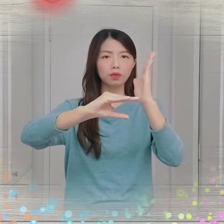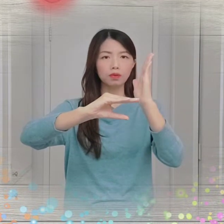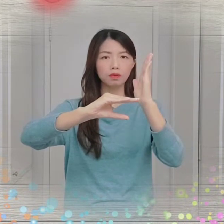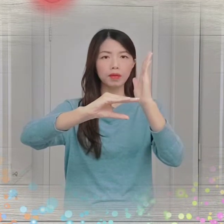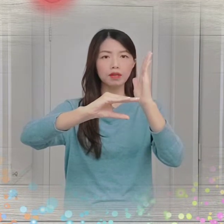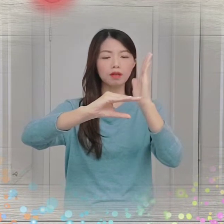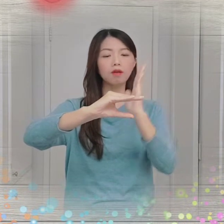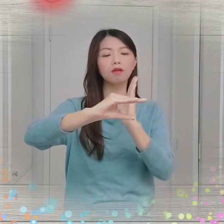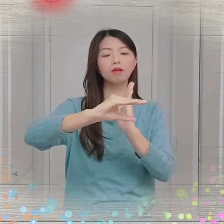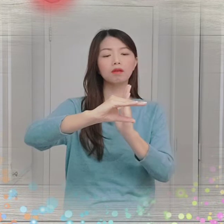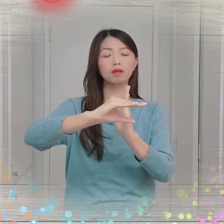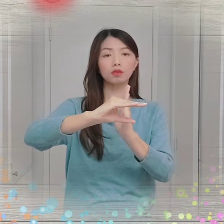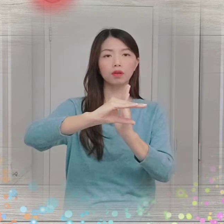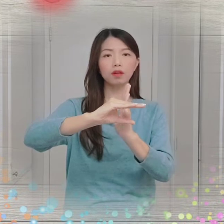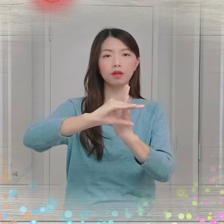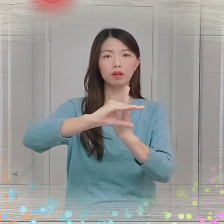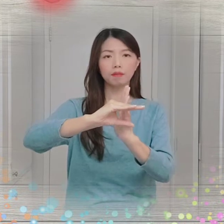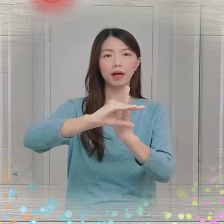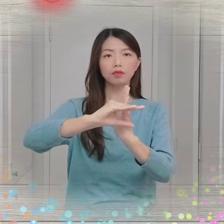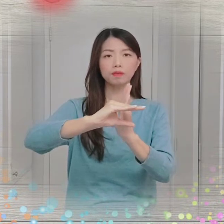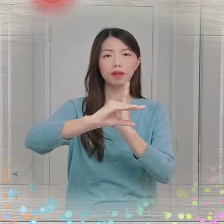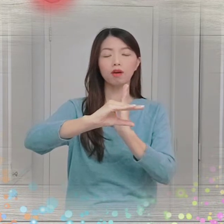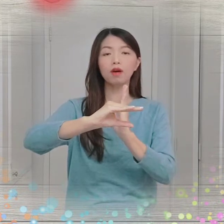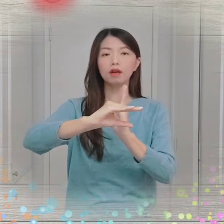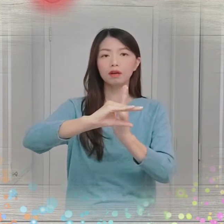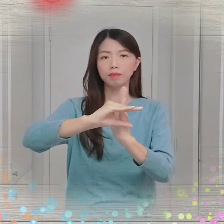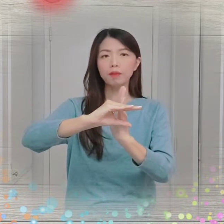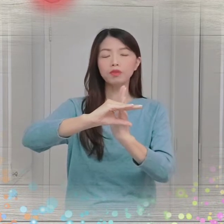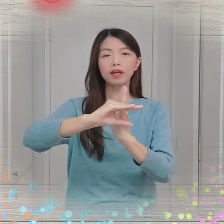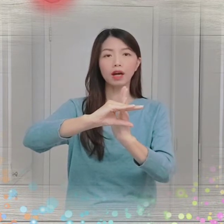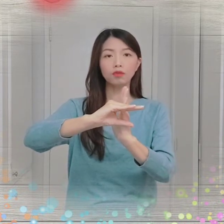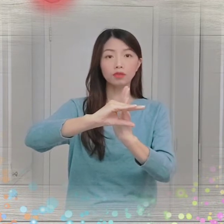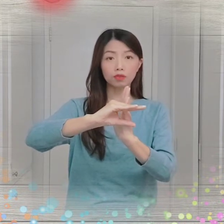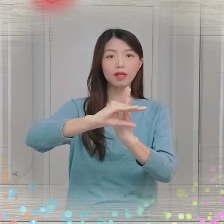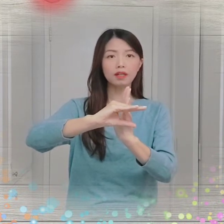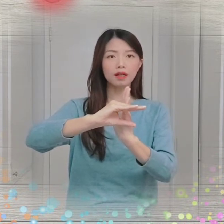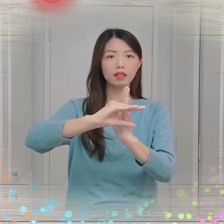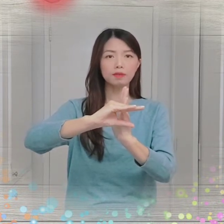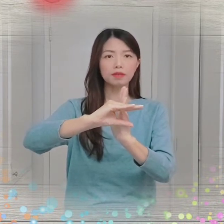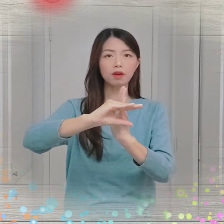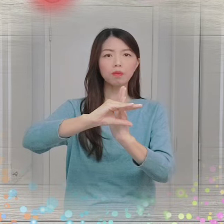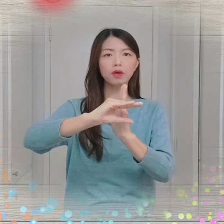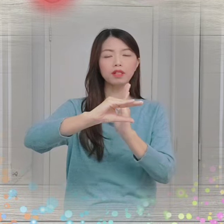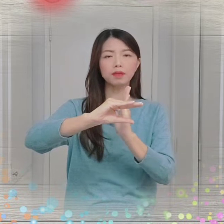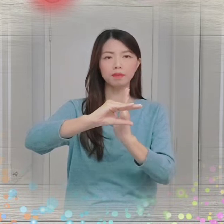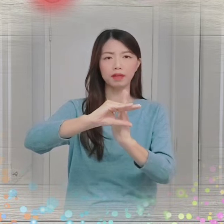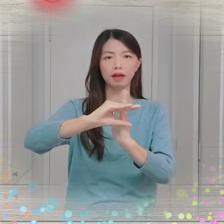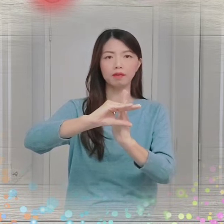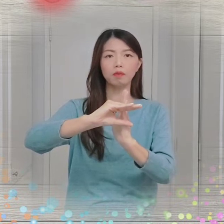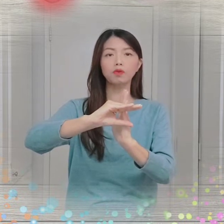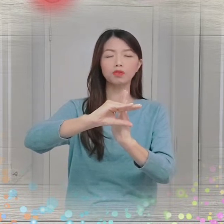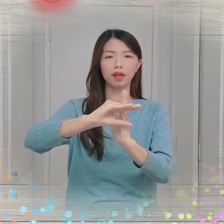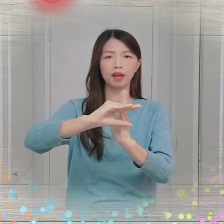손으로 펴셔서 그 뒤를 이렇게 막아주시면 돼요. 한문의 가운데 중자를 생각하시면서 표현하시면